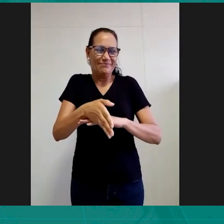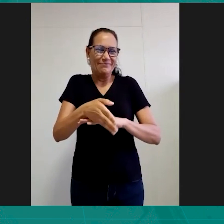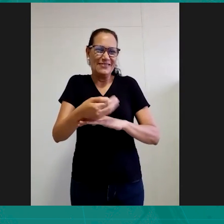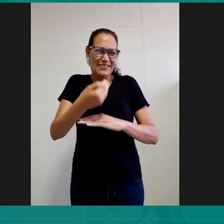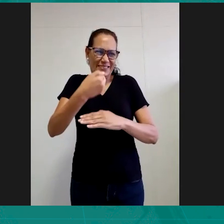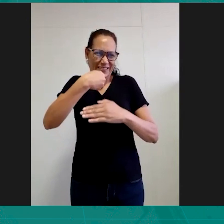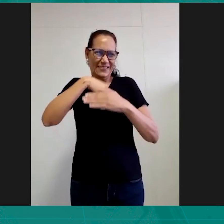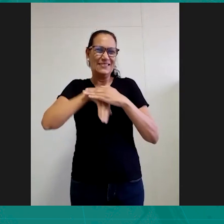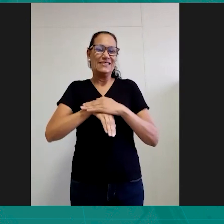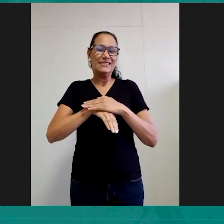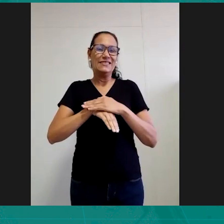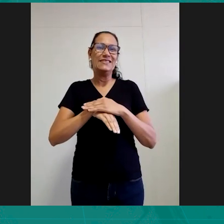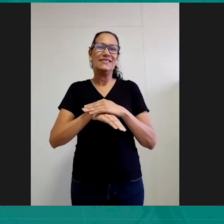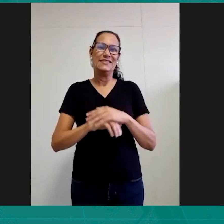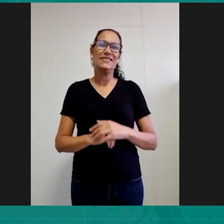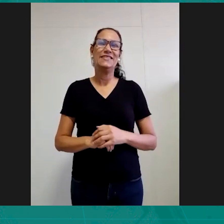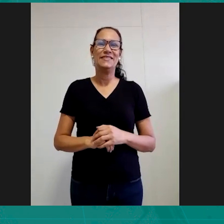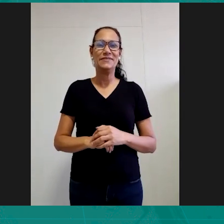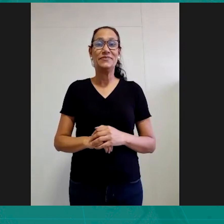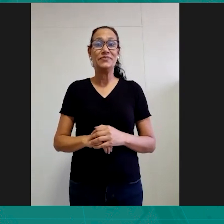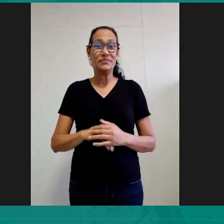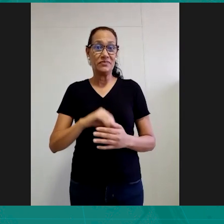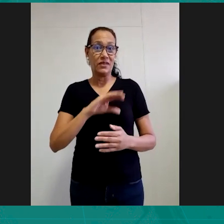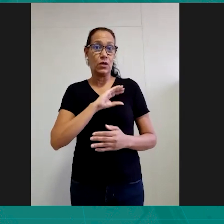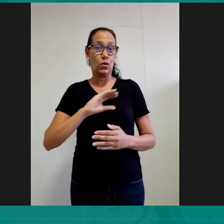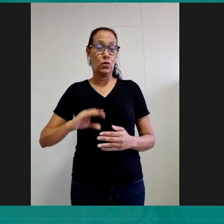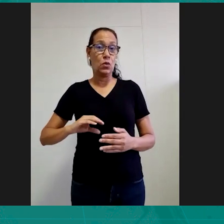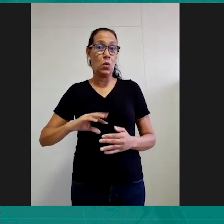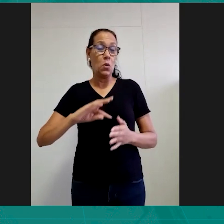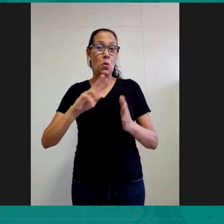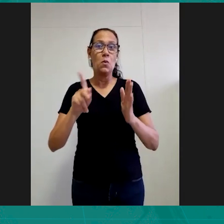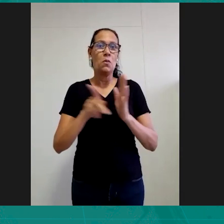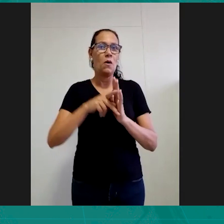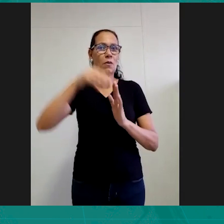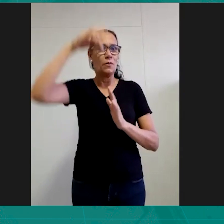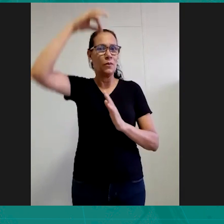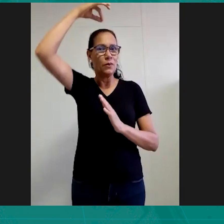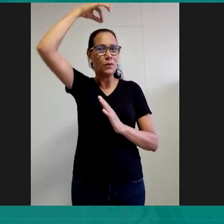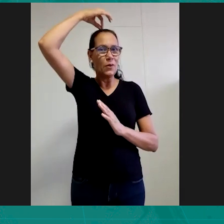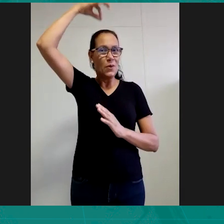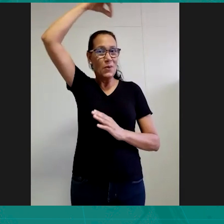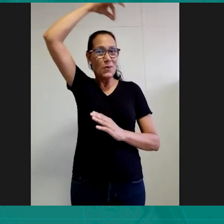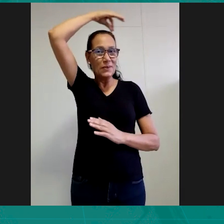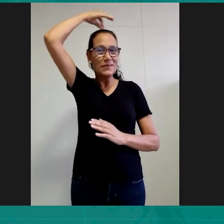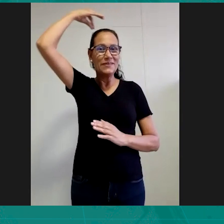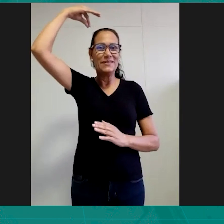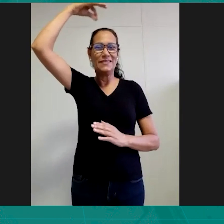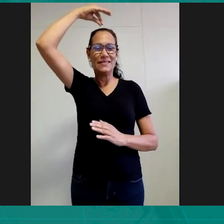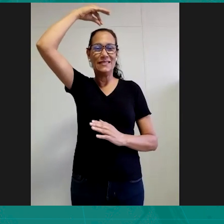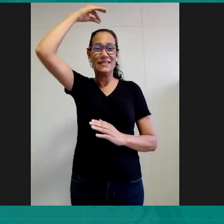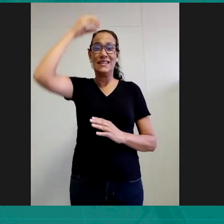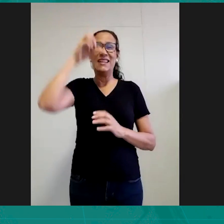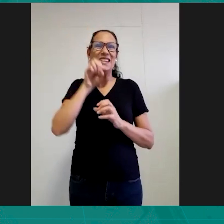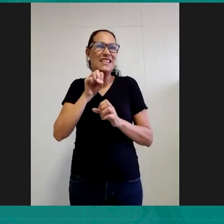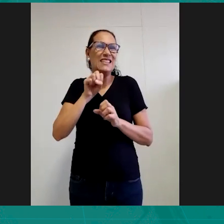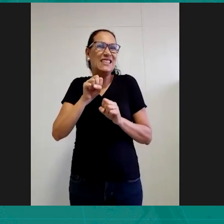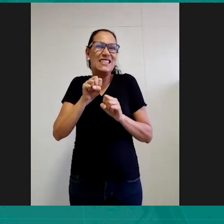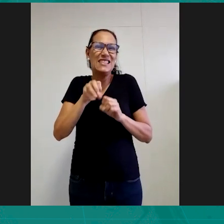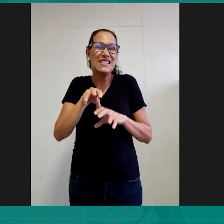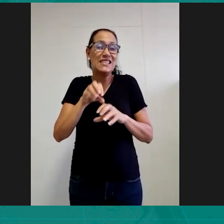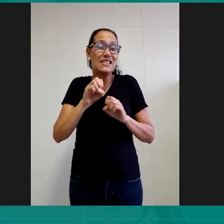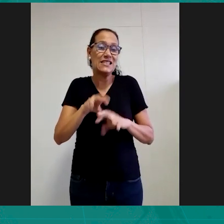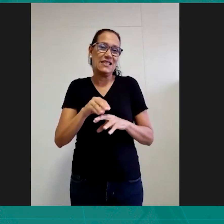esse Cristo que está dentro de nós, que é o Espírito Santo, ele nos ensina. 1